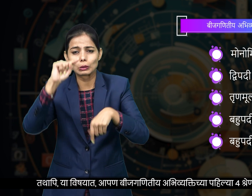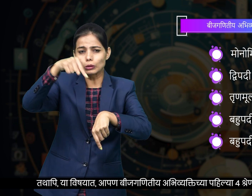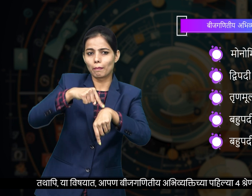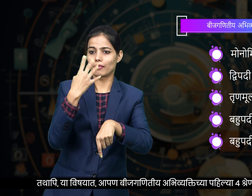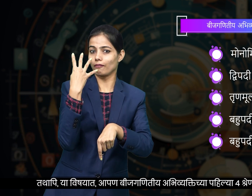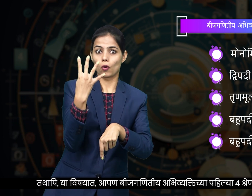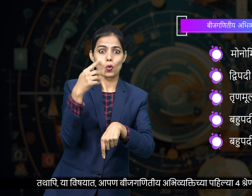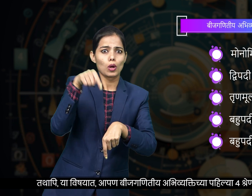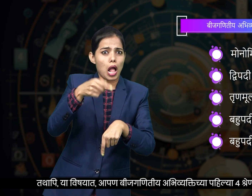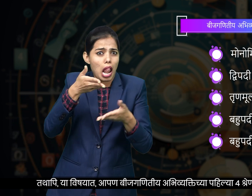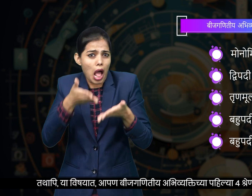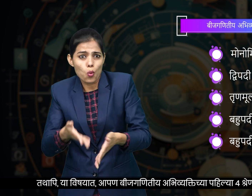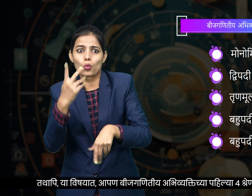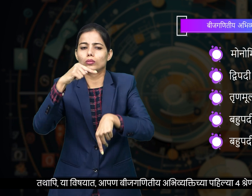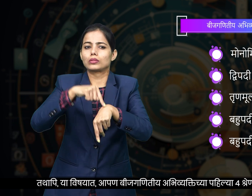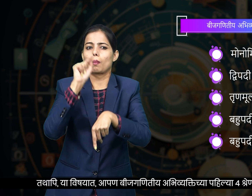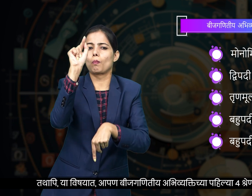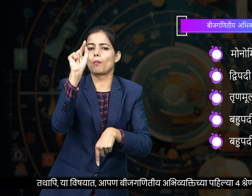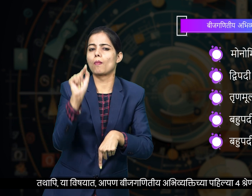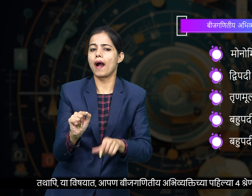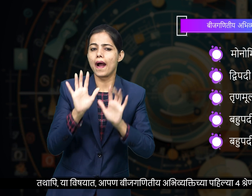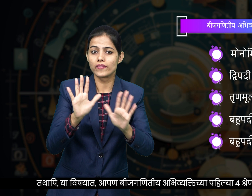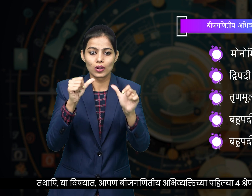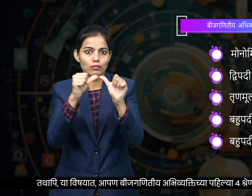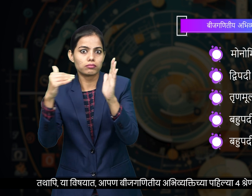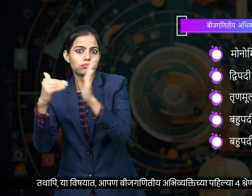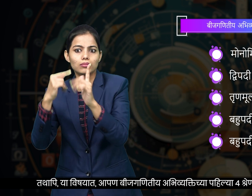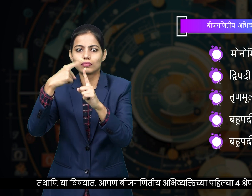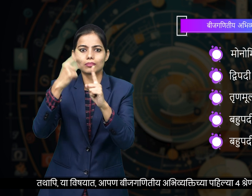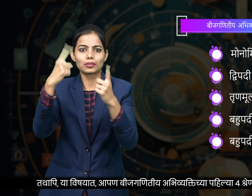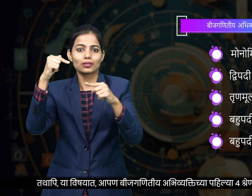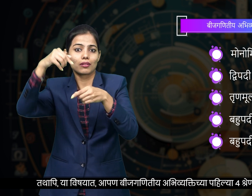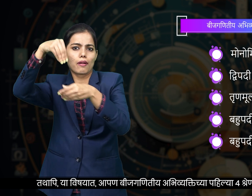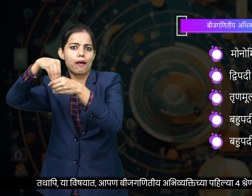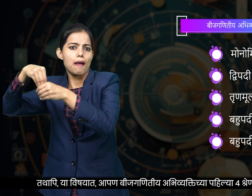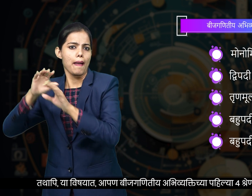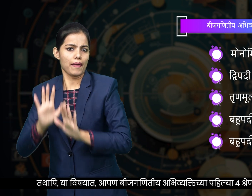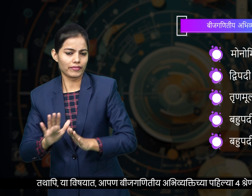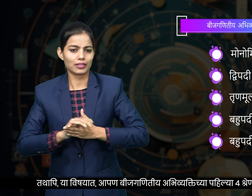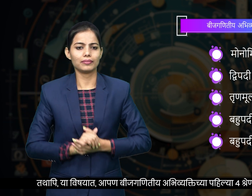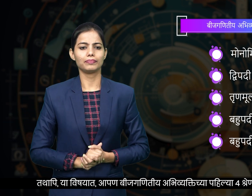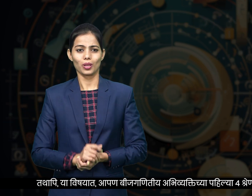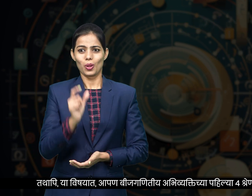तथापि या विषयात आपण बीजगणितीय अभिव्यक्तीच्या पहिल्या 4 श्रेणींचा अभ्यास करू.